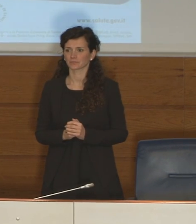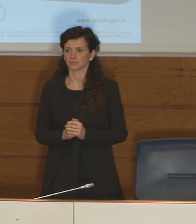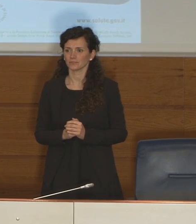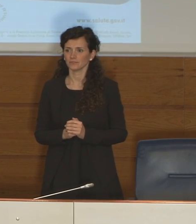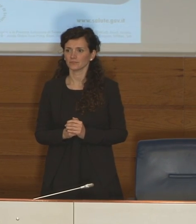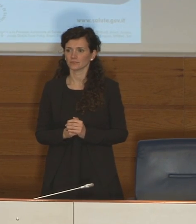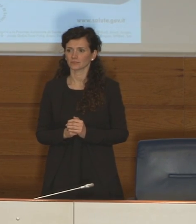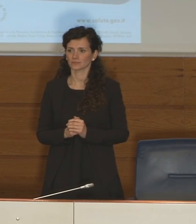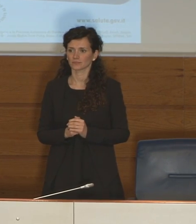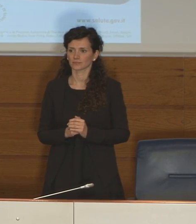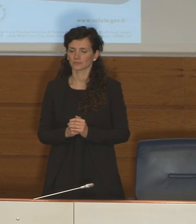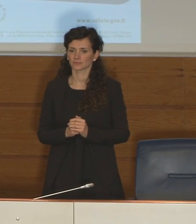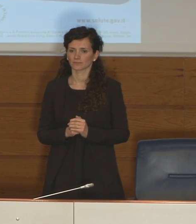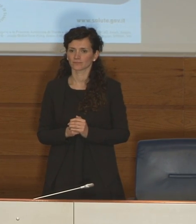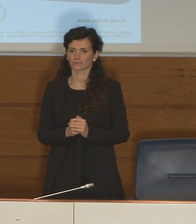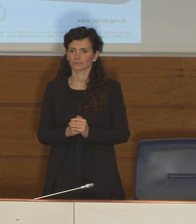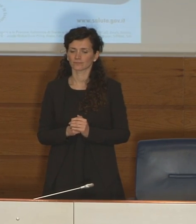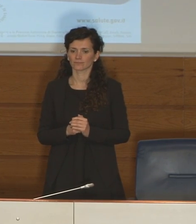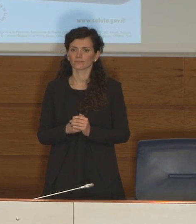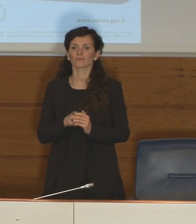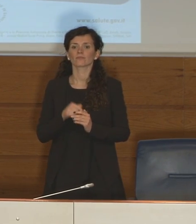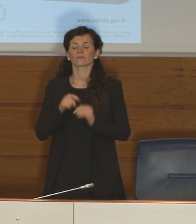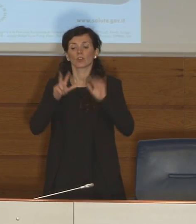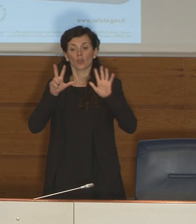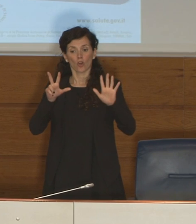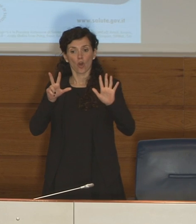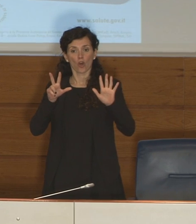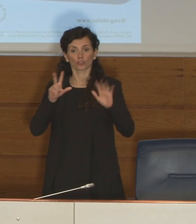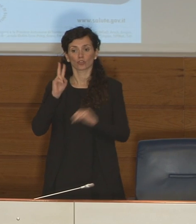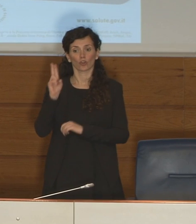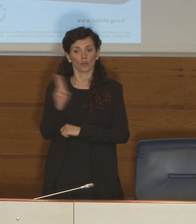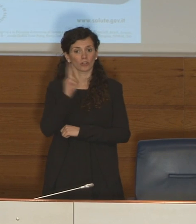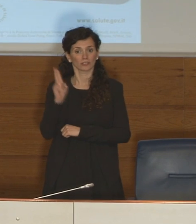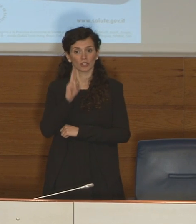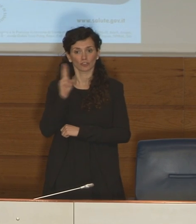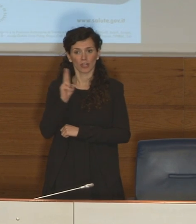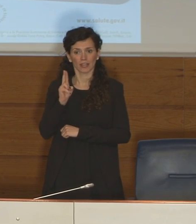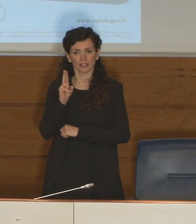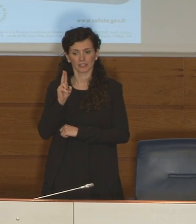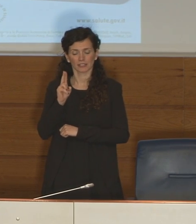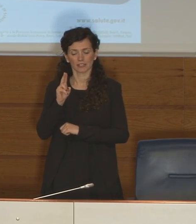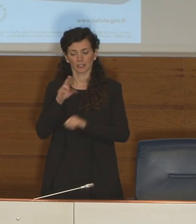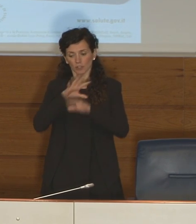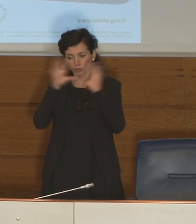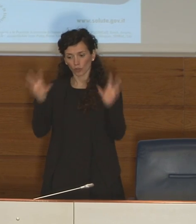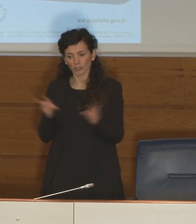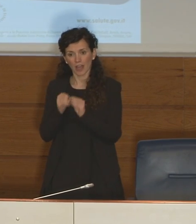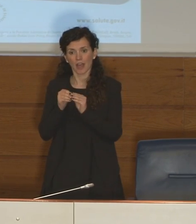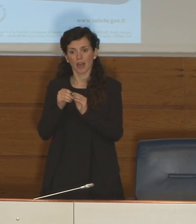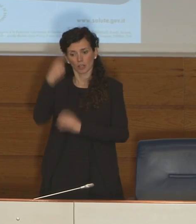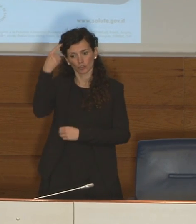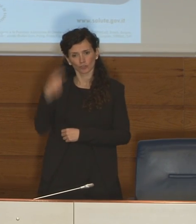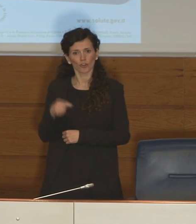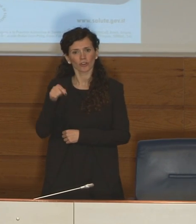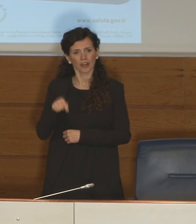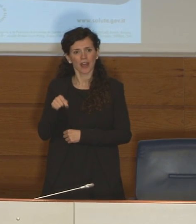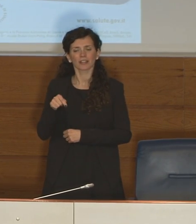otto decessi complessivi nella giornata di persone che